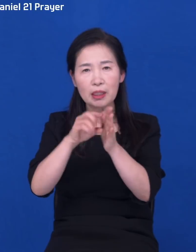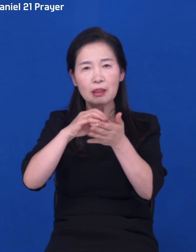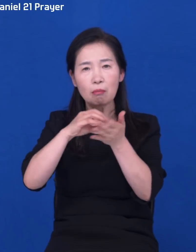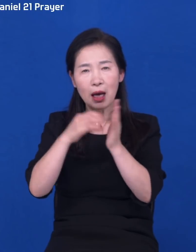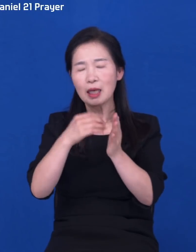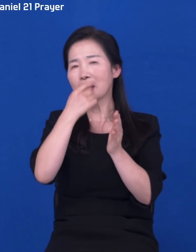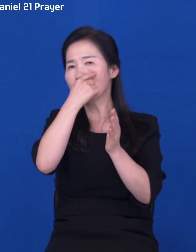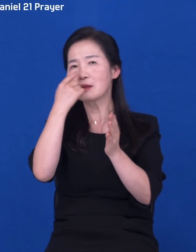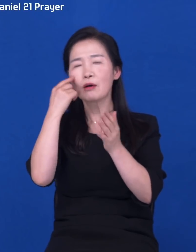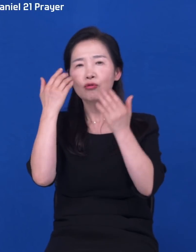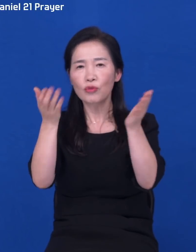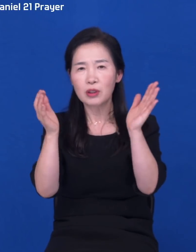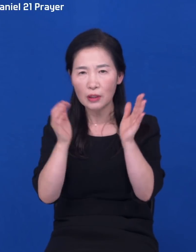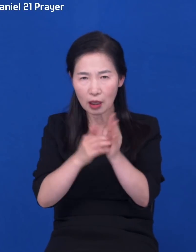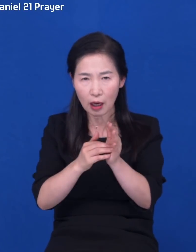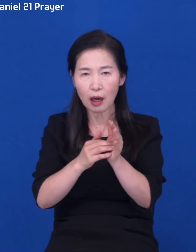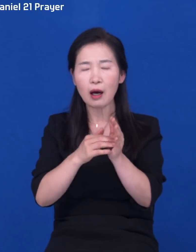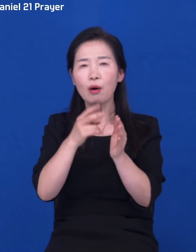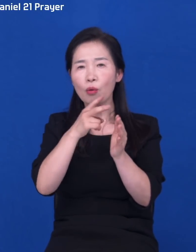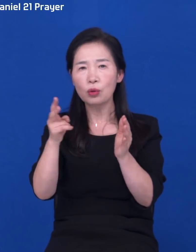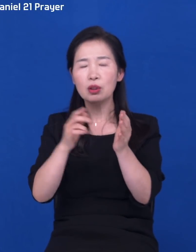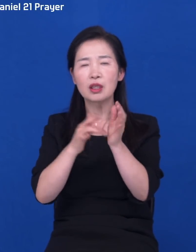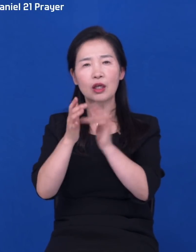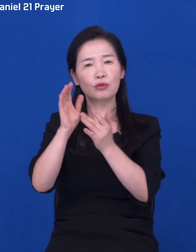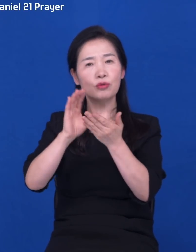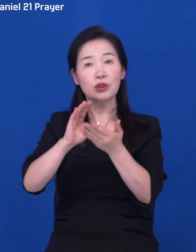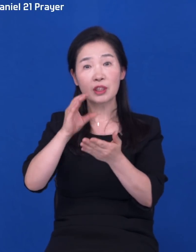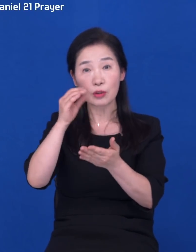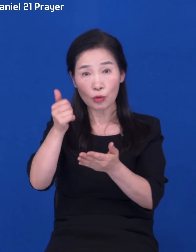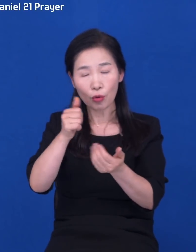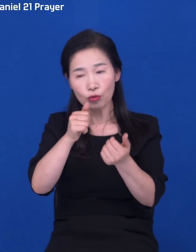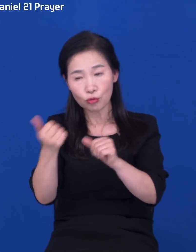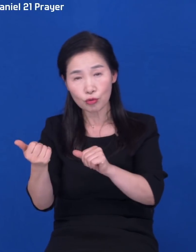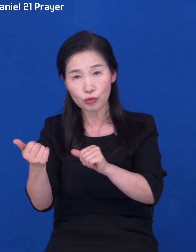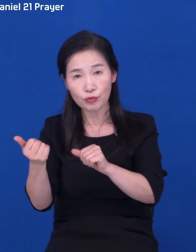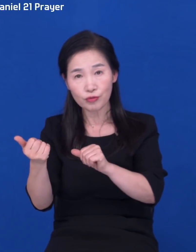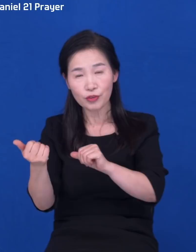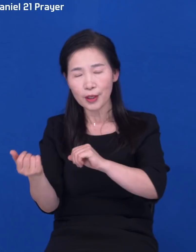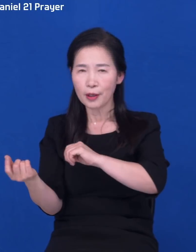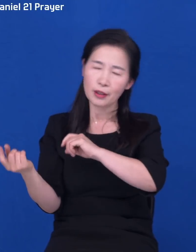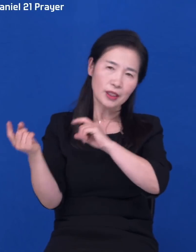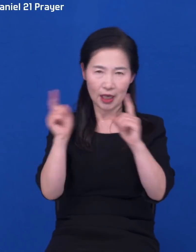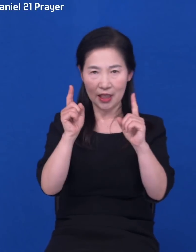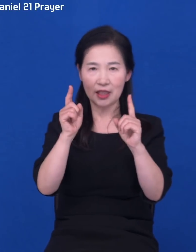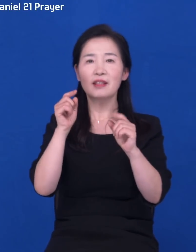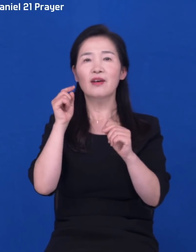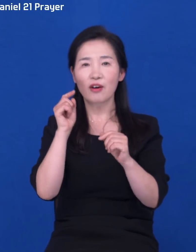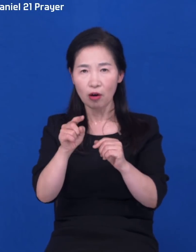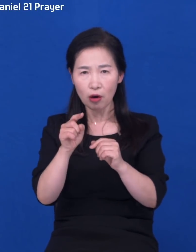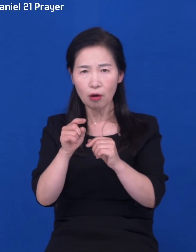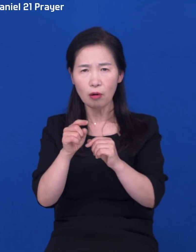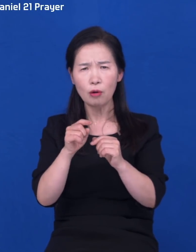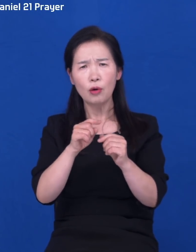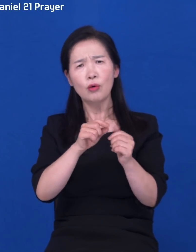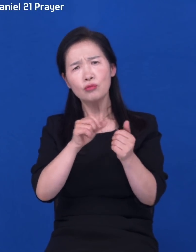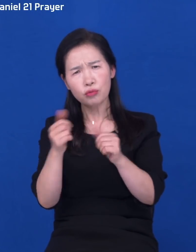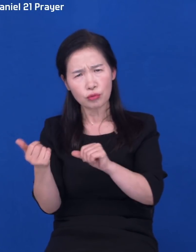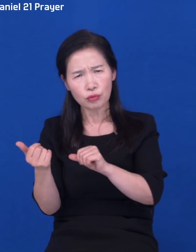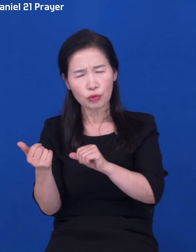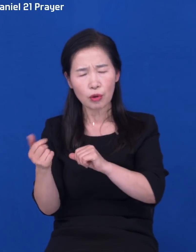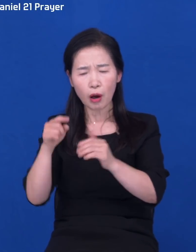그게 뭐냐면 예수를 죽은 자 가운데서 다시 살리신 것. 예수를 죽은 자 다시 살리신